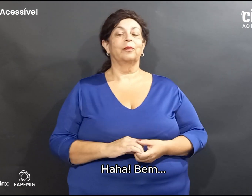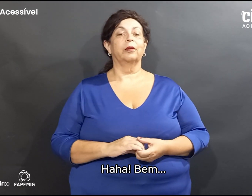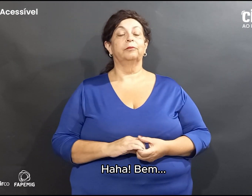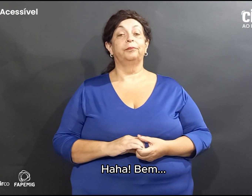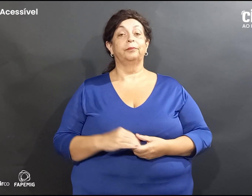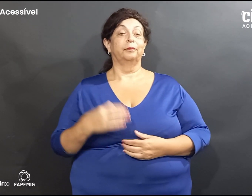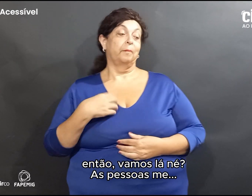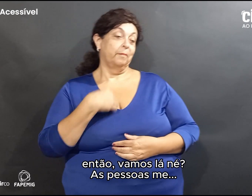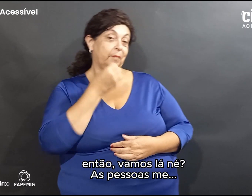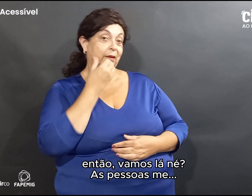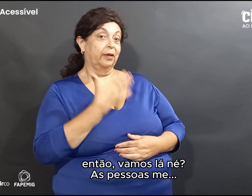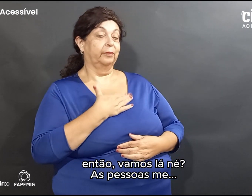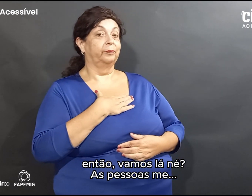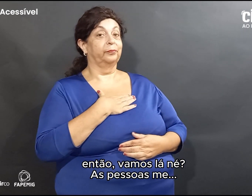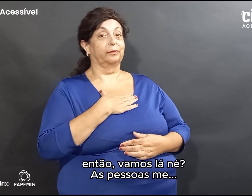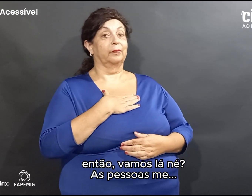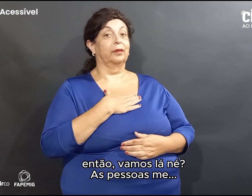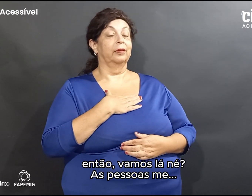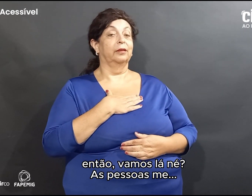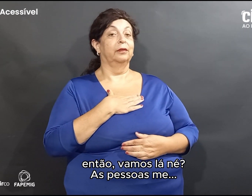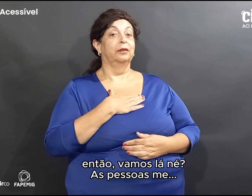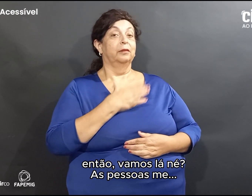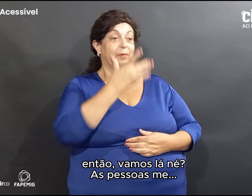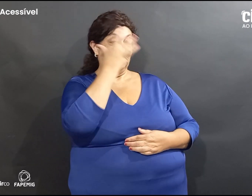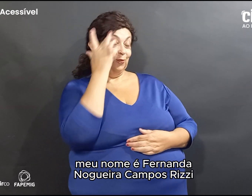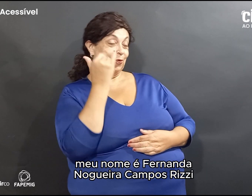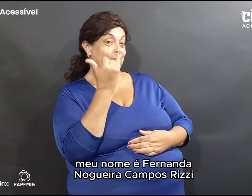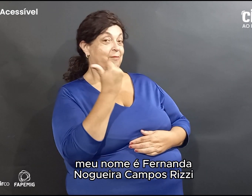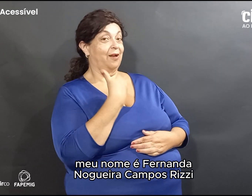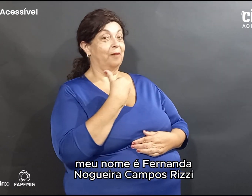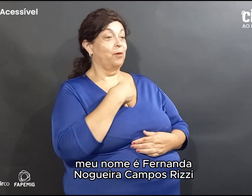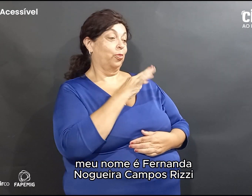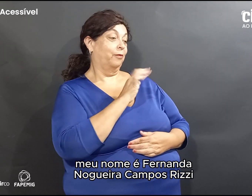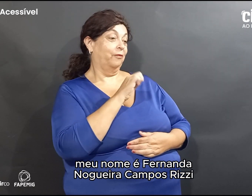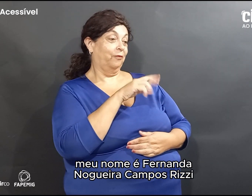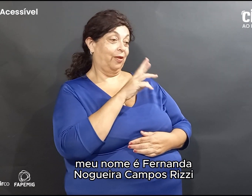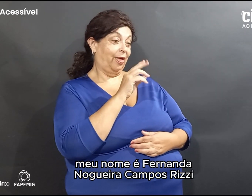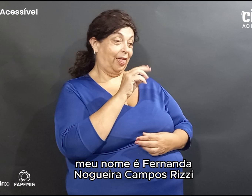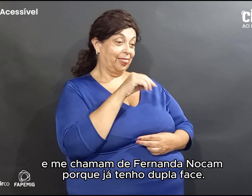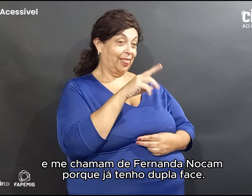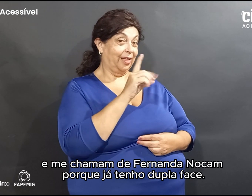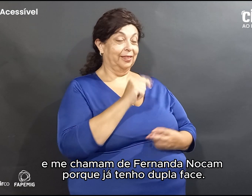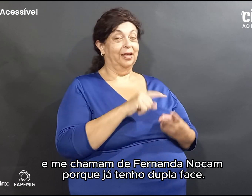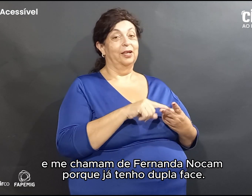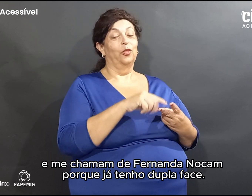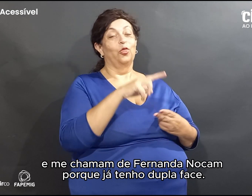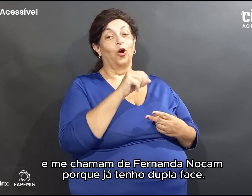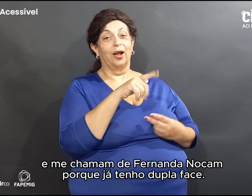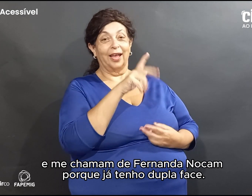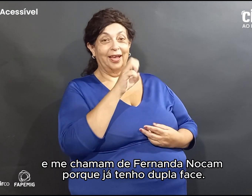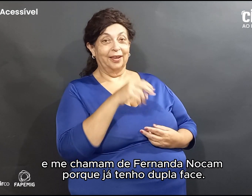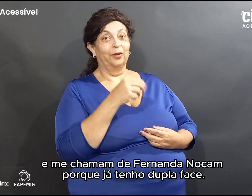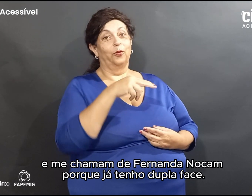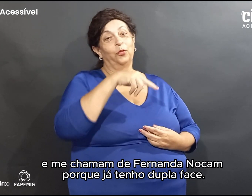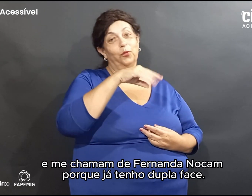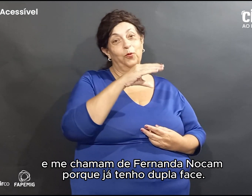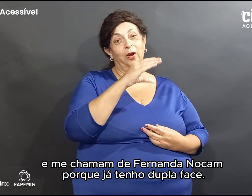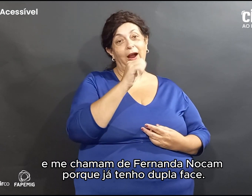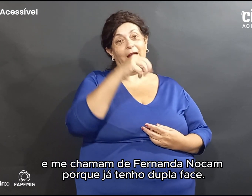Bem, então vamos lá, né? As pessoas meu nome é Fernanda Nogueira Campos Rizzi e me chamam de Fernanda Nocan porque já tenho